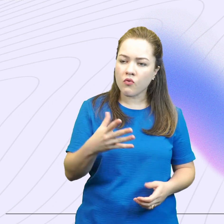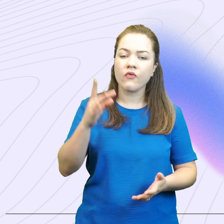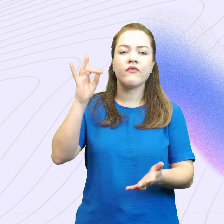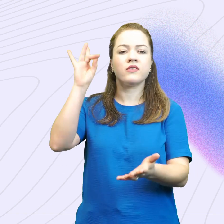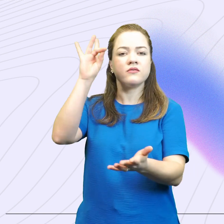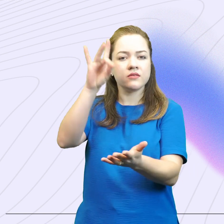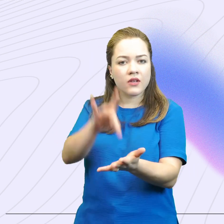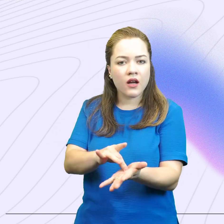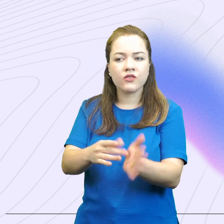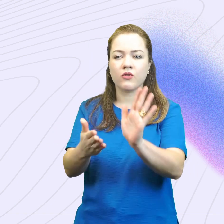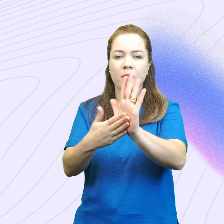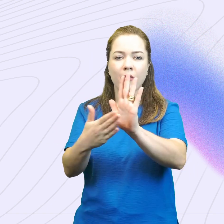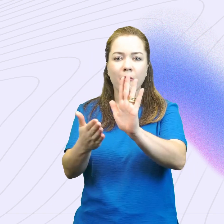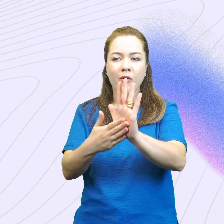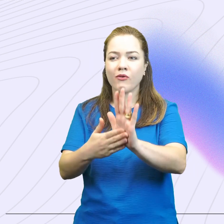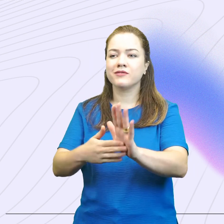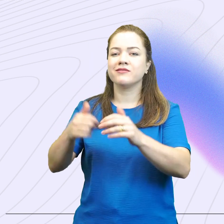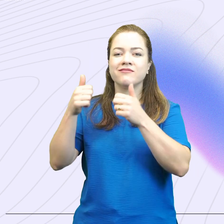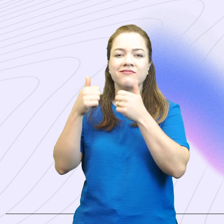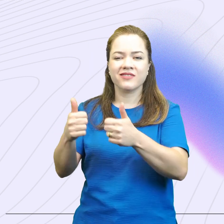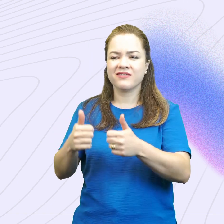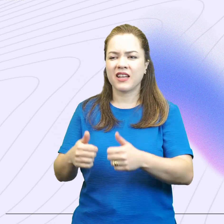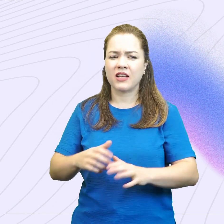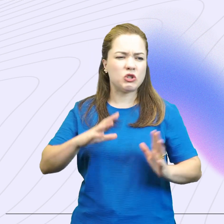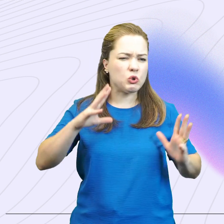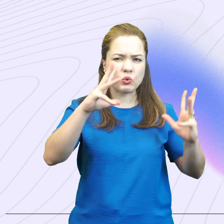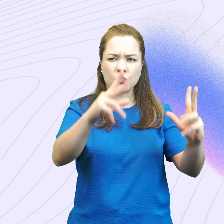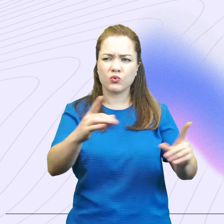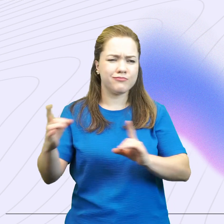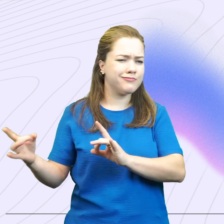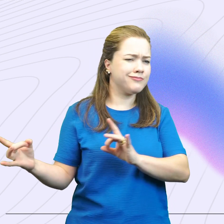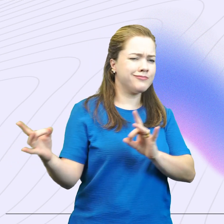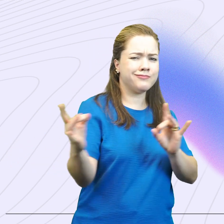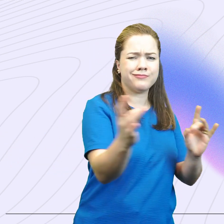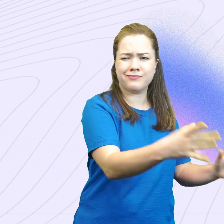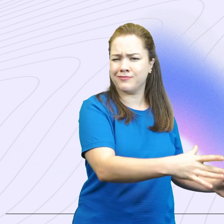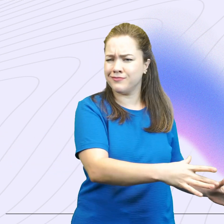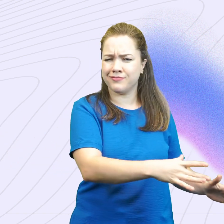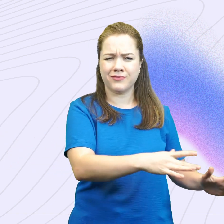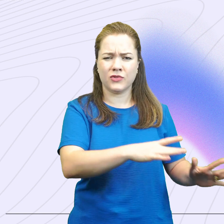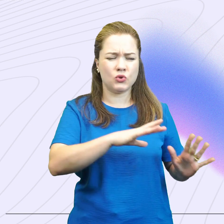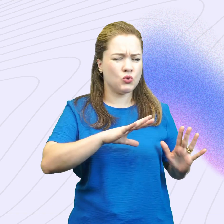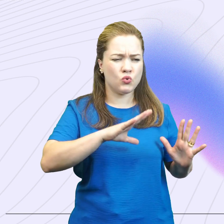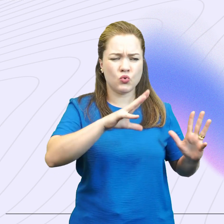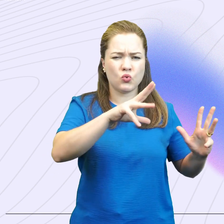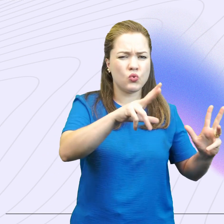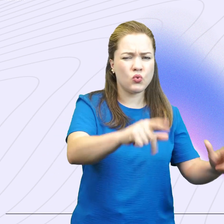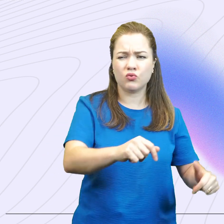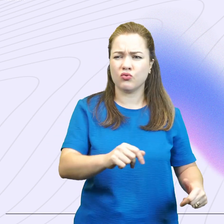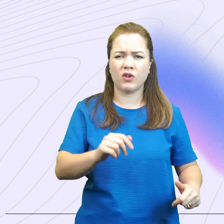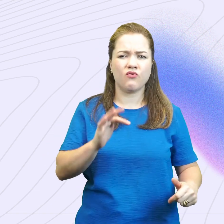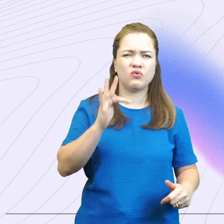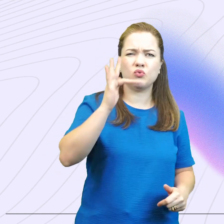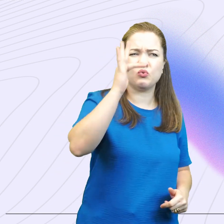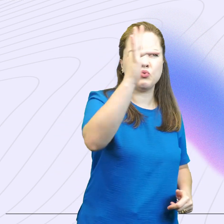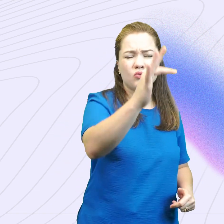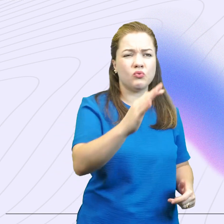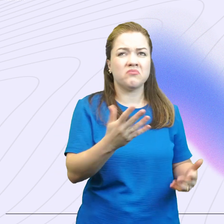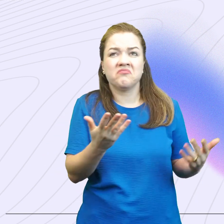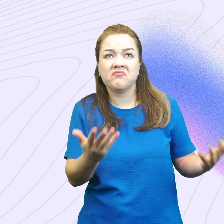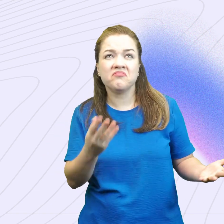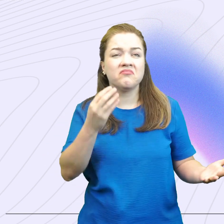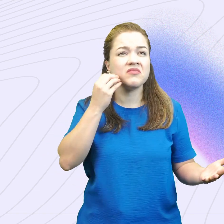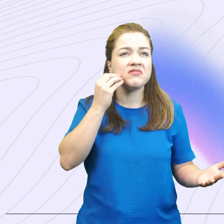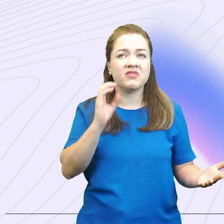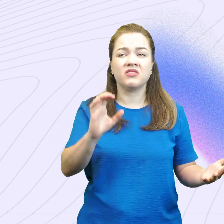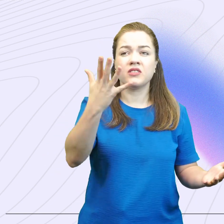fato é uma proposta que, cara, você larga tudo. Você abre mão de tudo que tem, de tudo que pode acontecer, com a